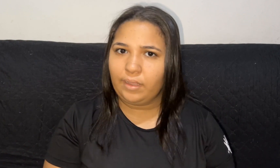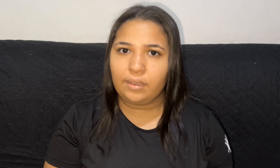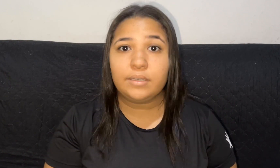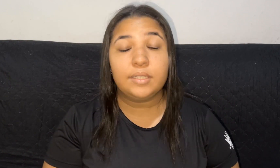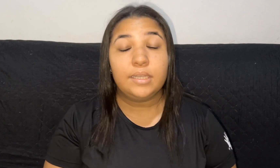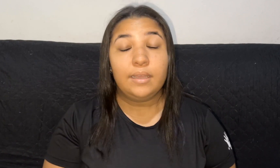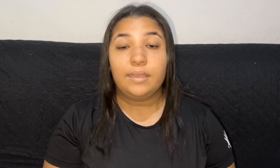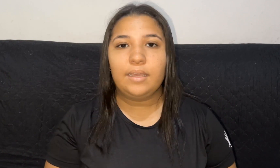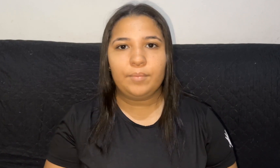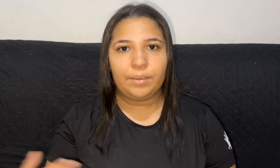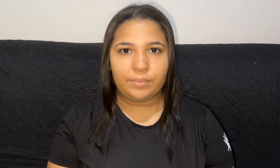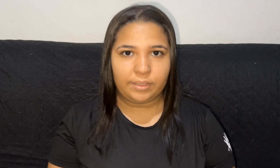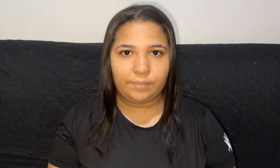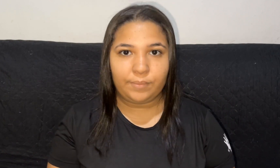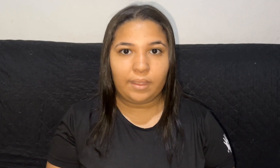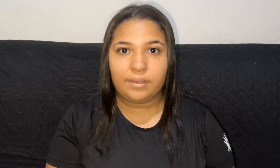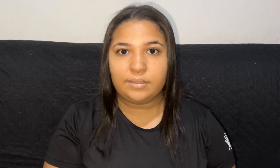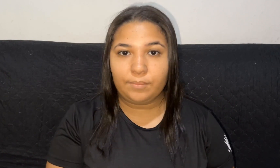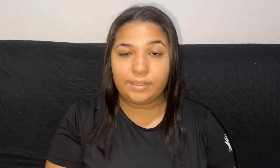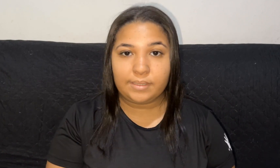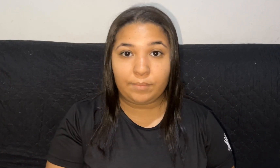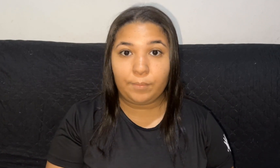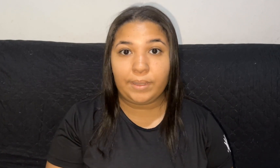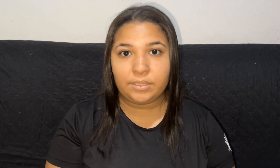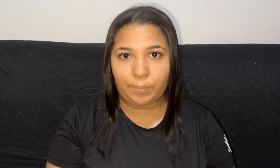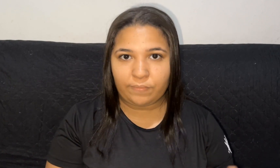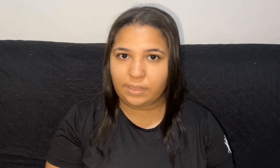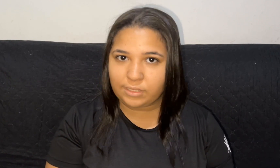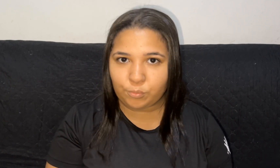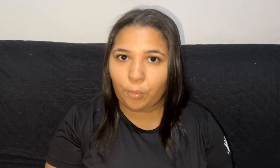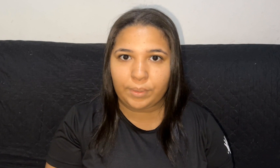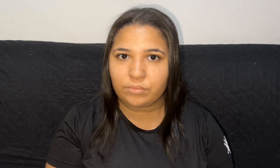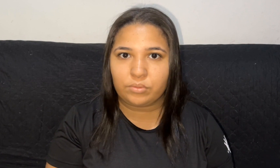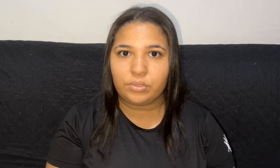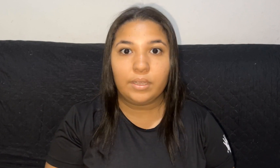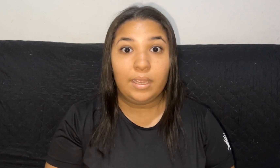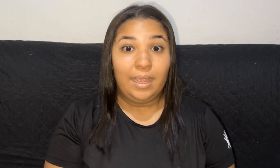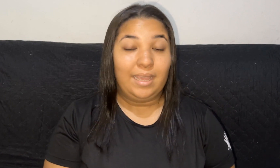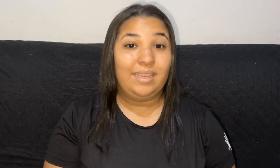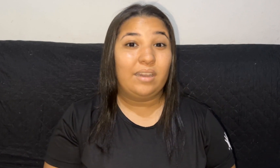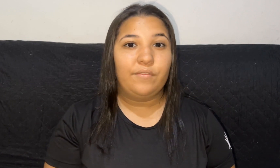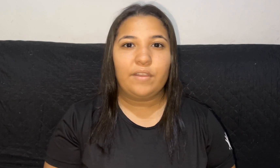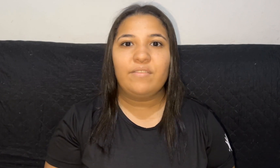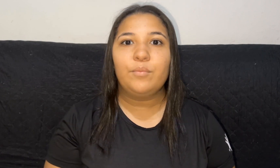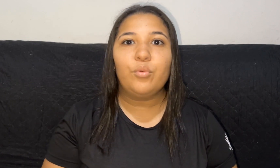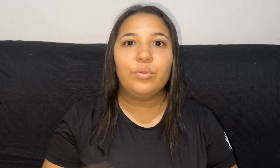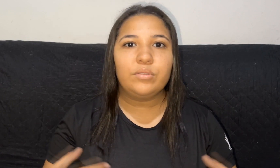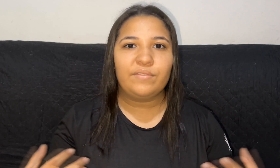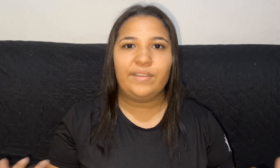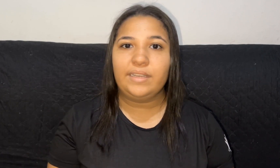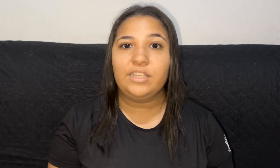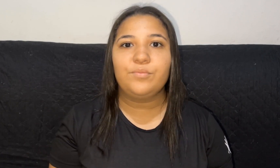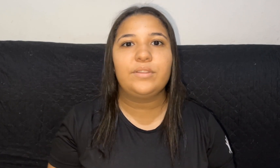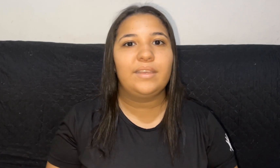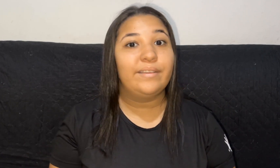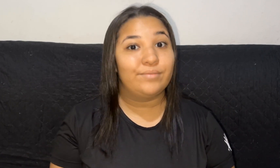ela. E a minha mãe, ela também sempre participava desses momentos. E ela ficava muito feliz, muito